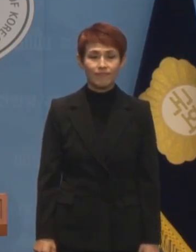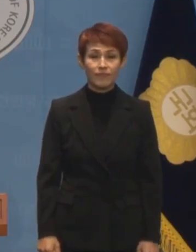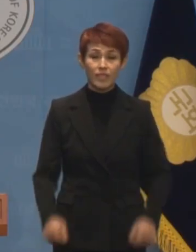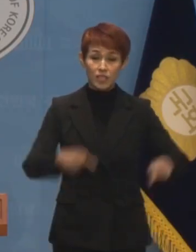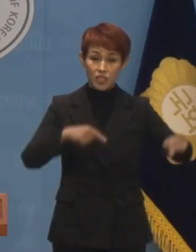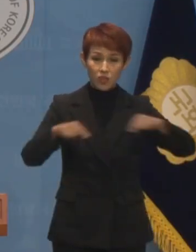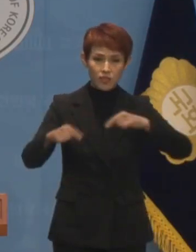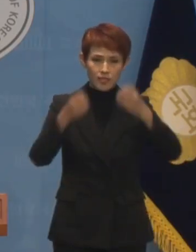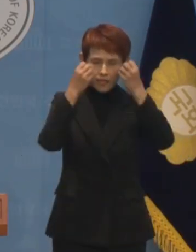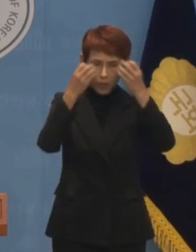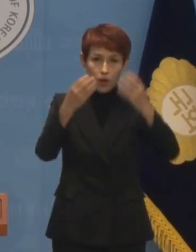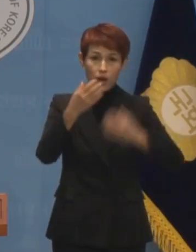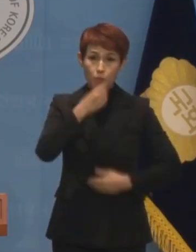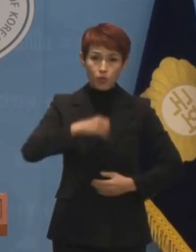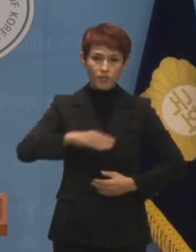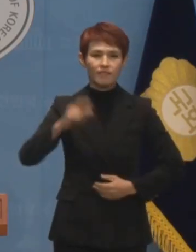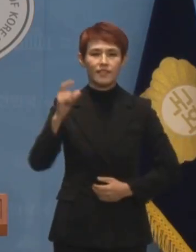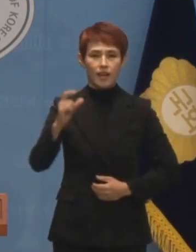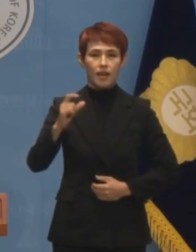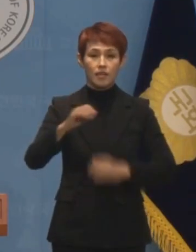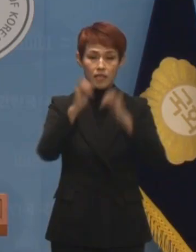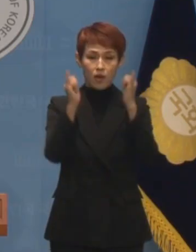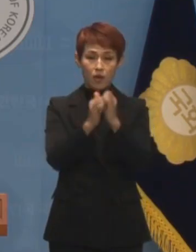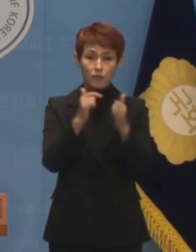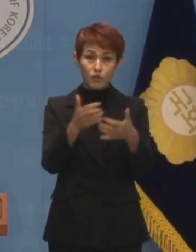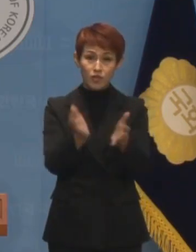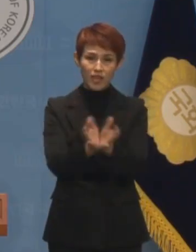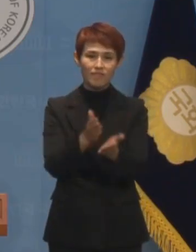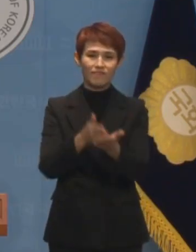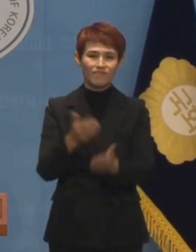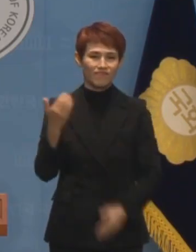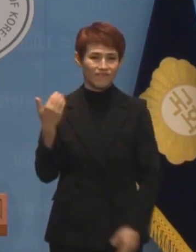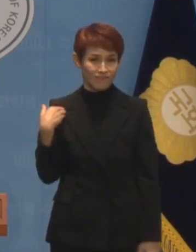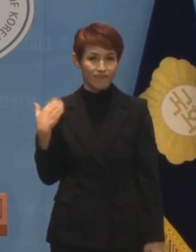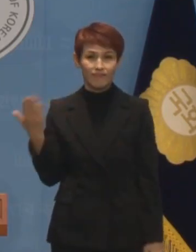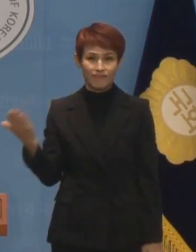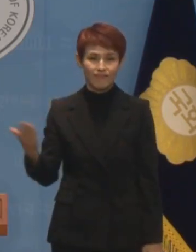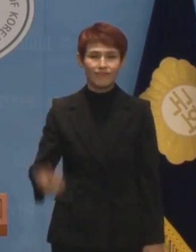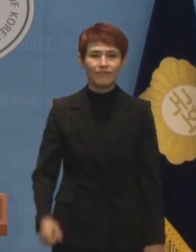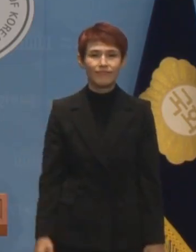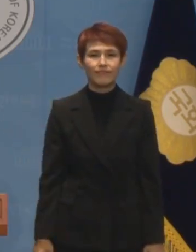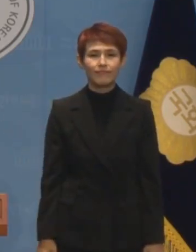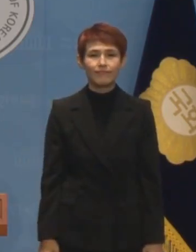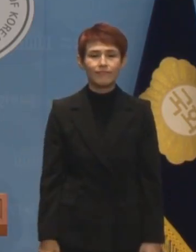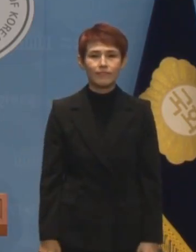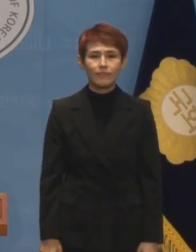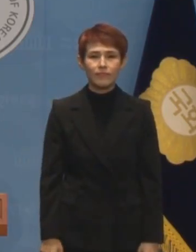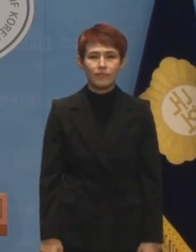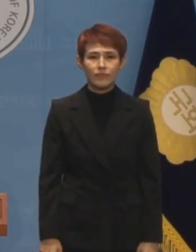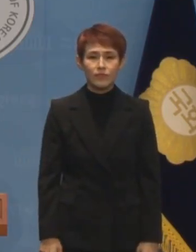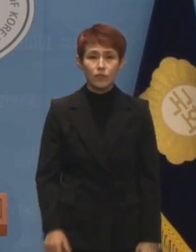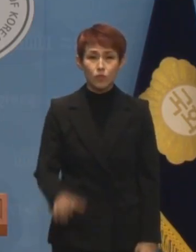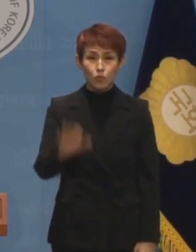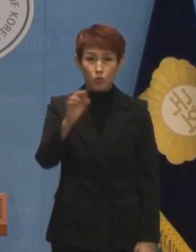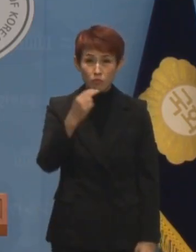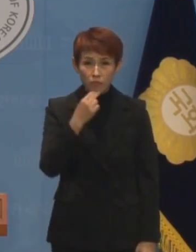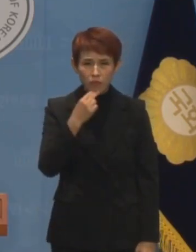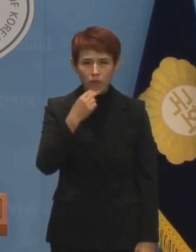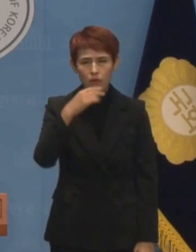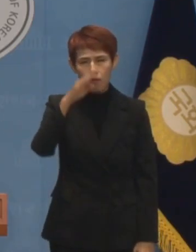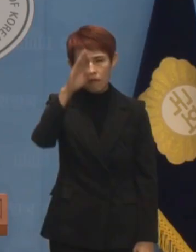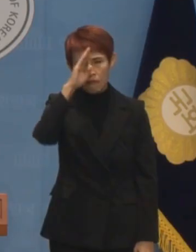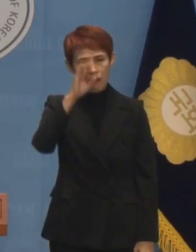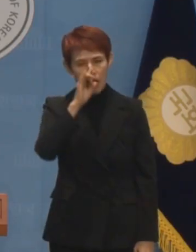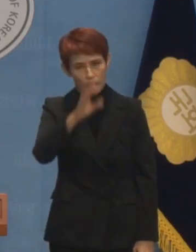정치를 새롭게, 복지를 강하게 사회민주당 대변인 임명희입니다. 돈 없으면 아프지